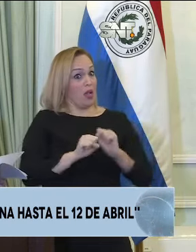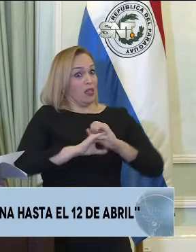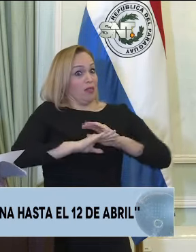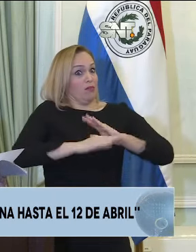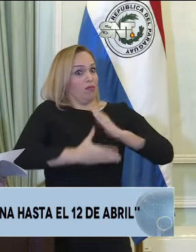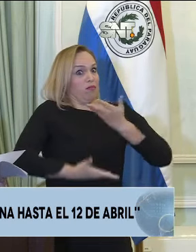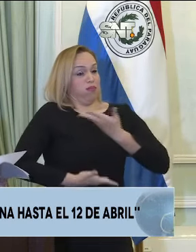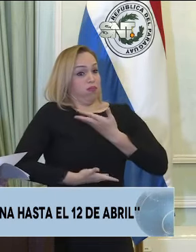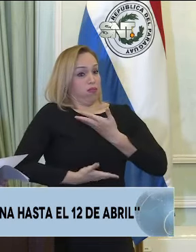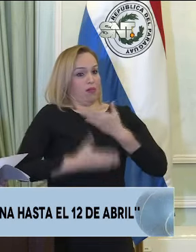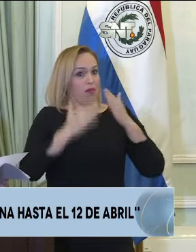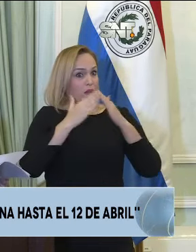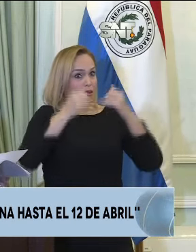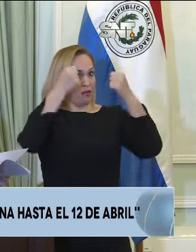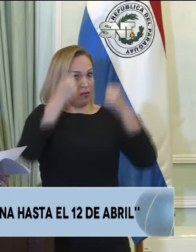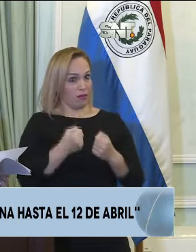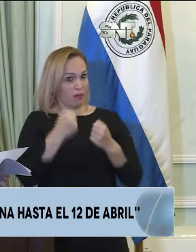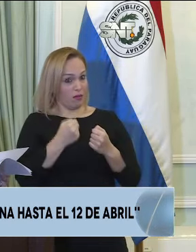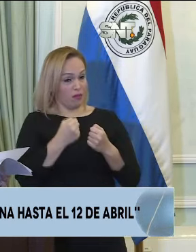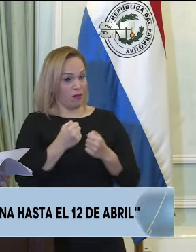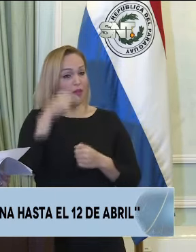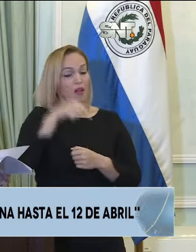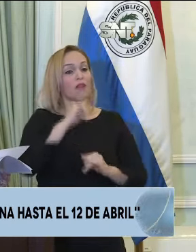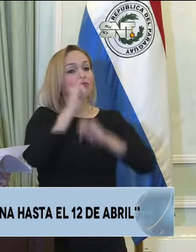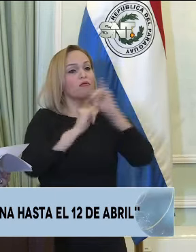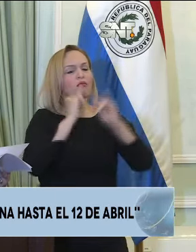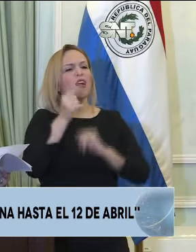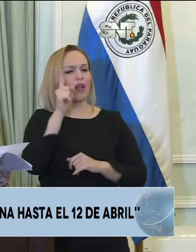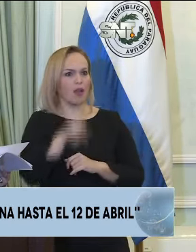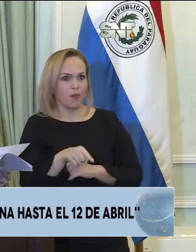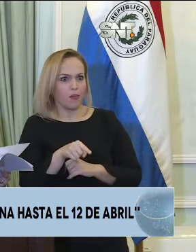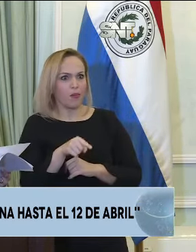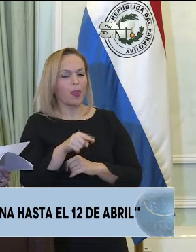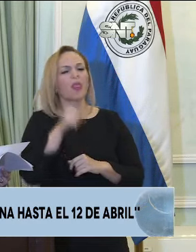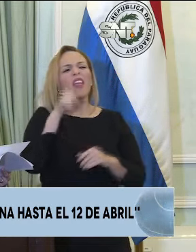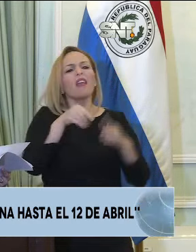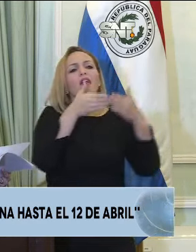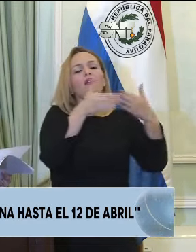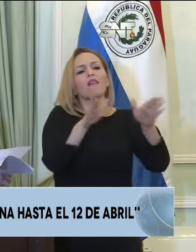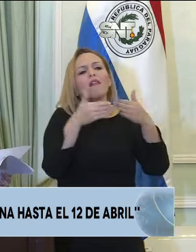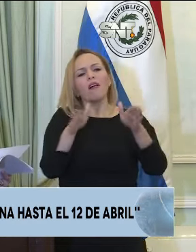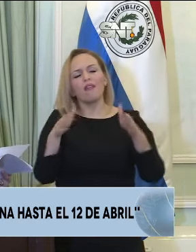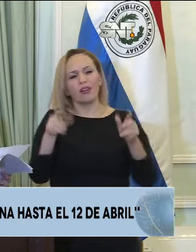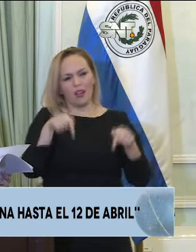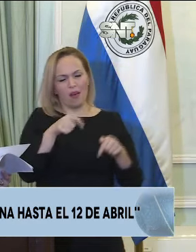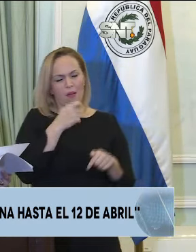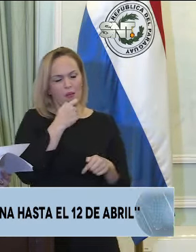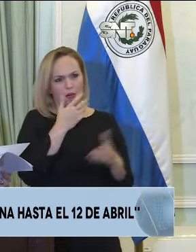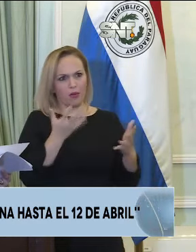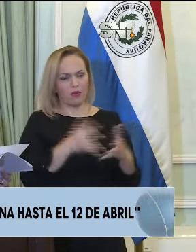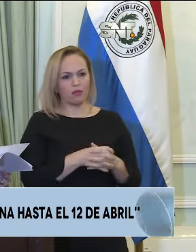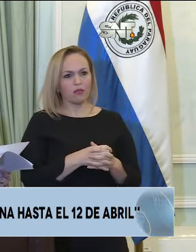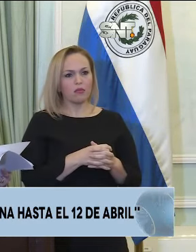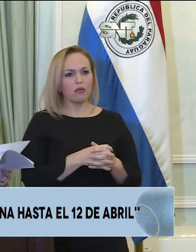cuarentena. El artículo segundo del decreto dice que estarán exceptuadas de esta